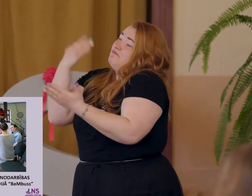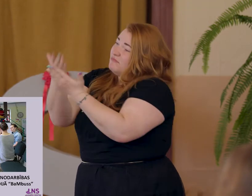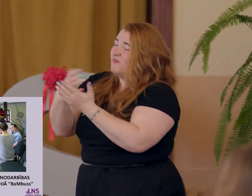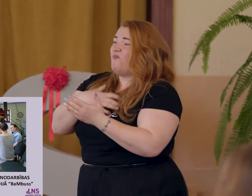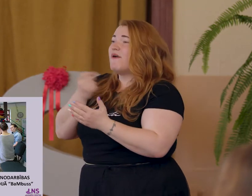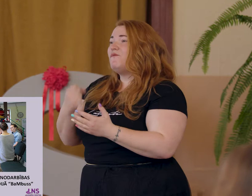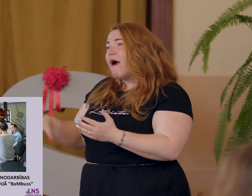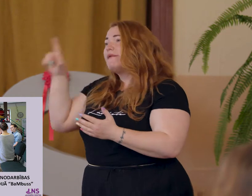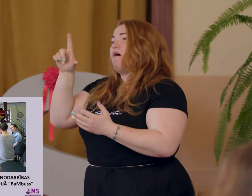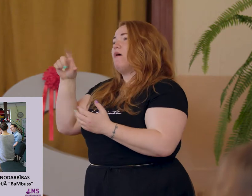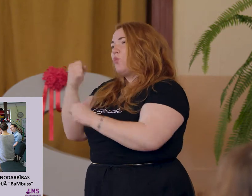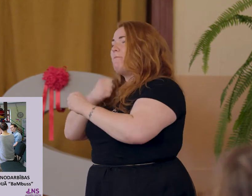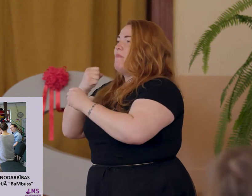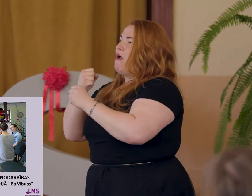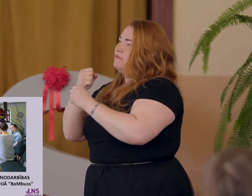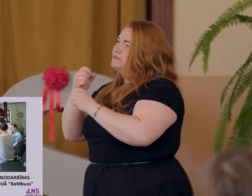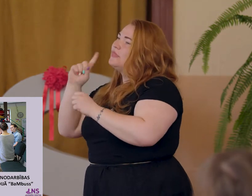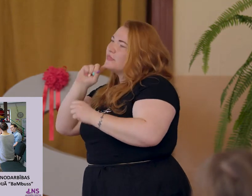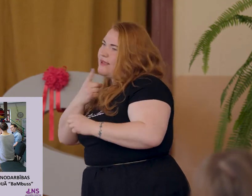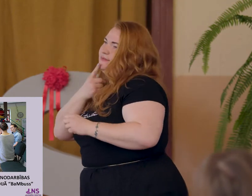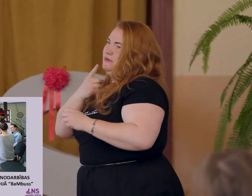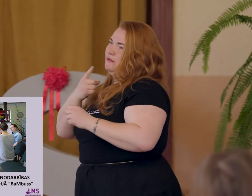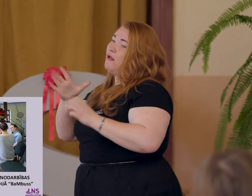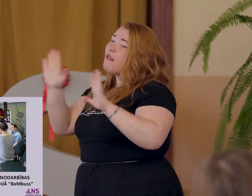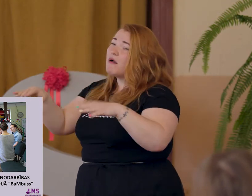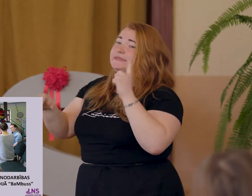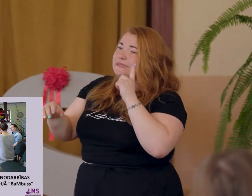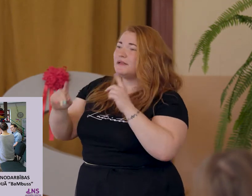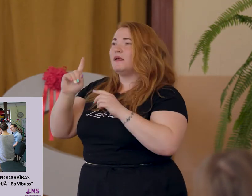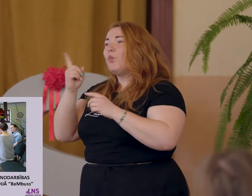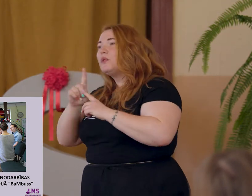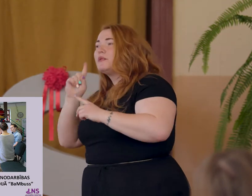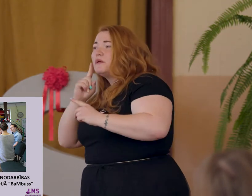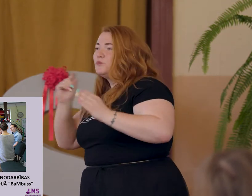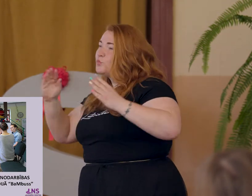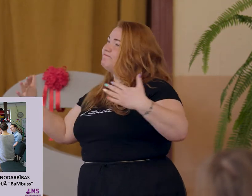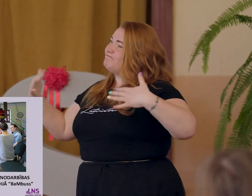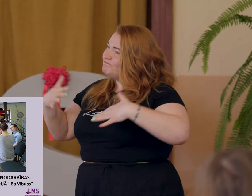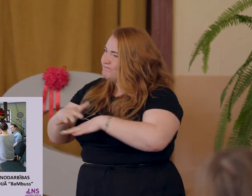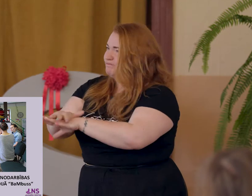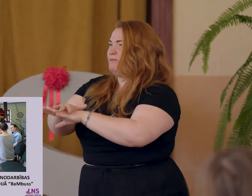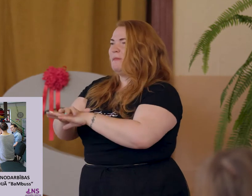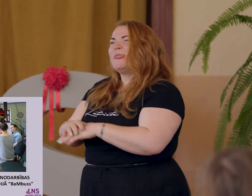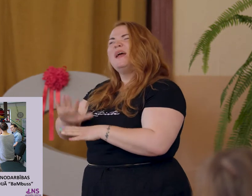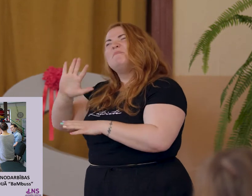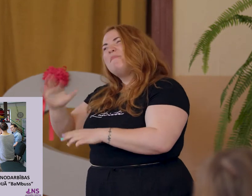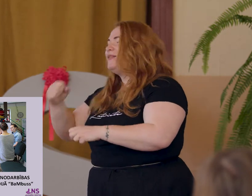uzlabot, ko piedāvāt, un vairāk tomēr nedzirdīgie un dzirdīgie tomēr lai